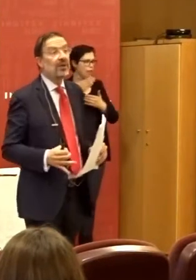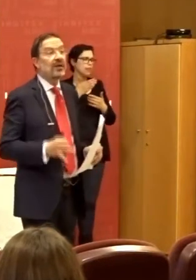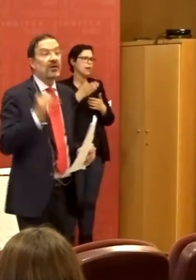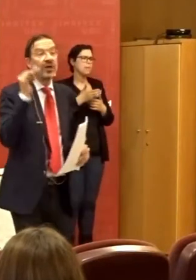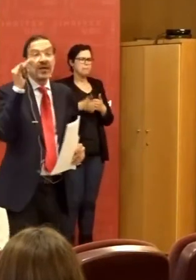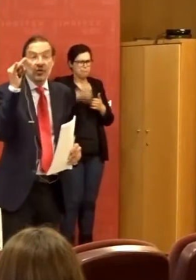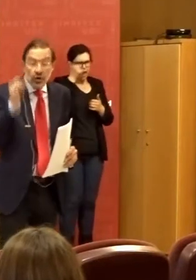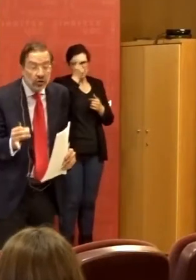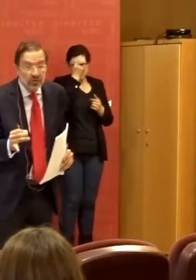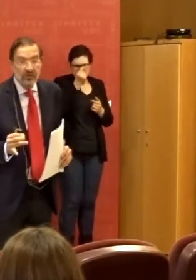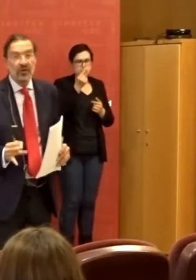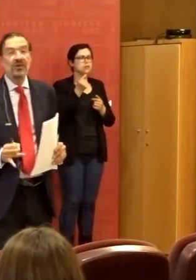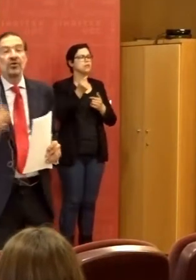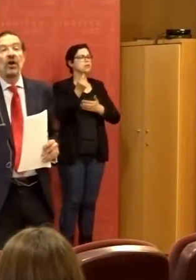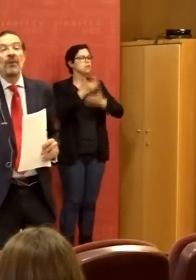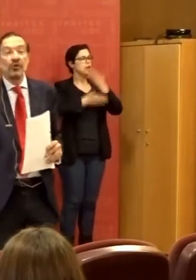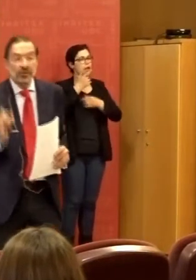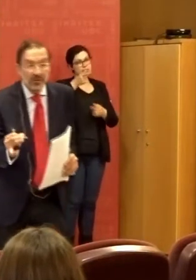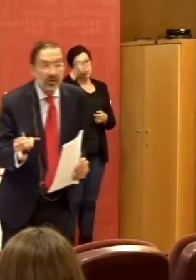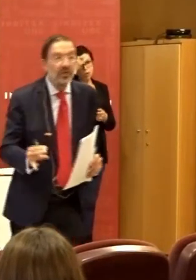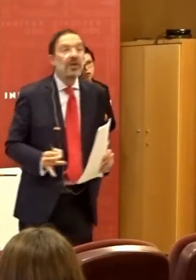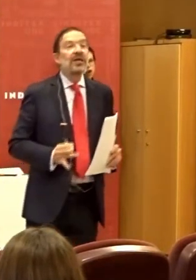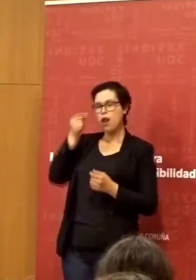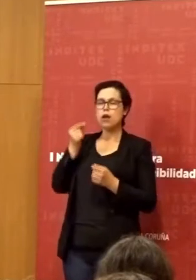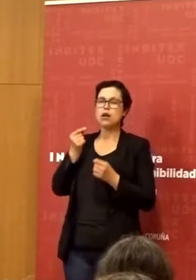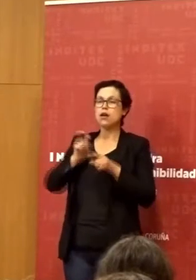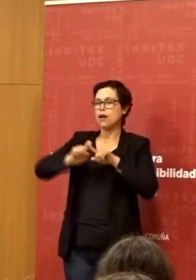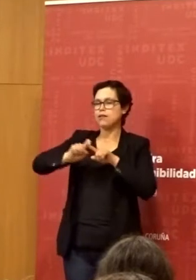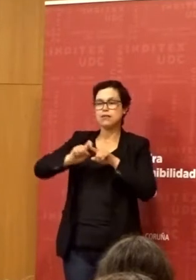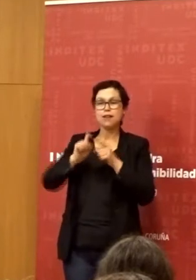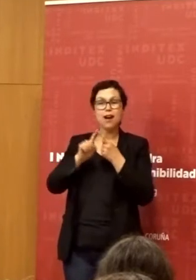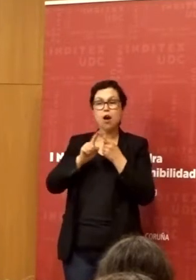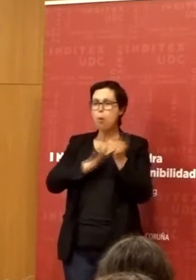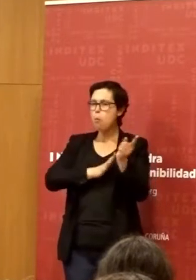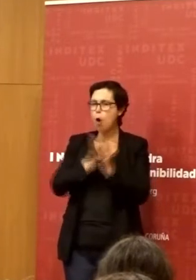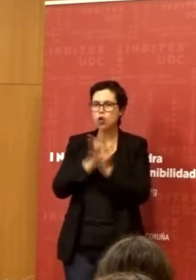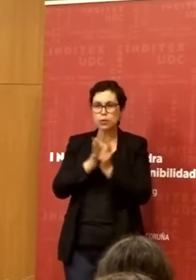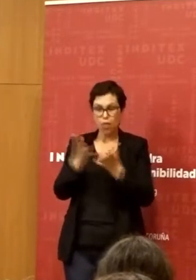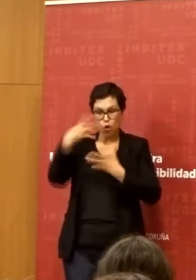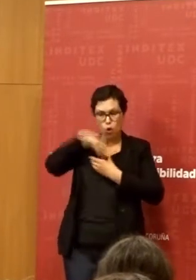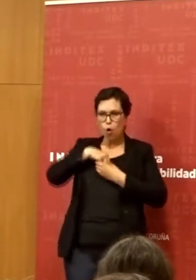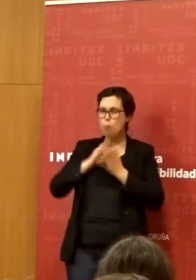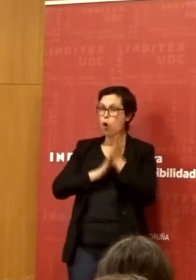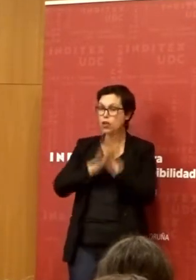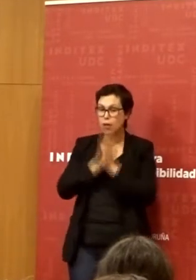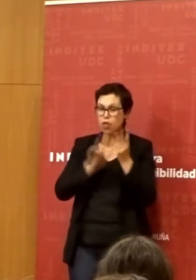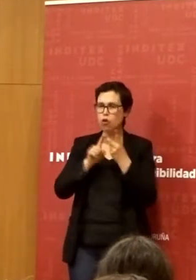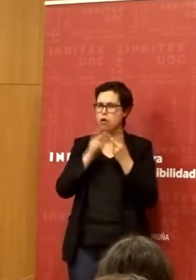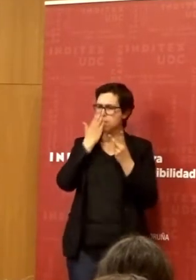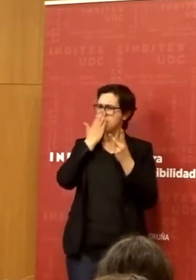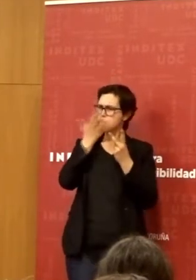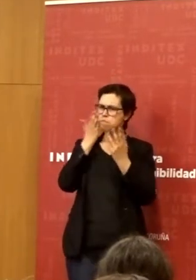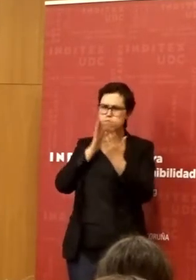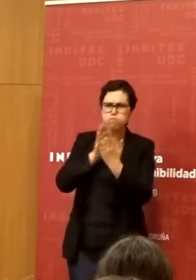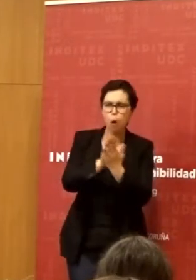con discapacidad intelectual, tienen dos condiciones que son la motivación y la resistencia frente a las adversidades en mayor